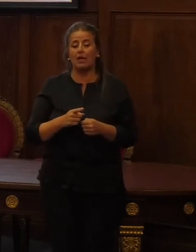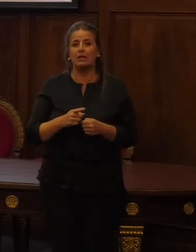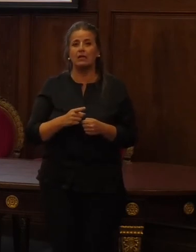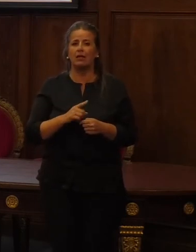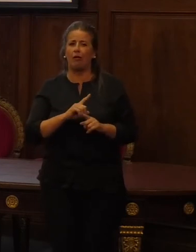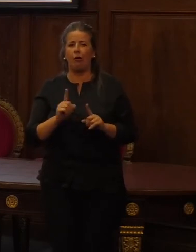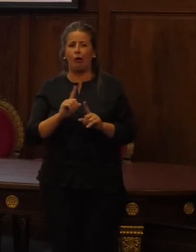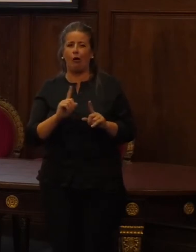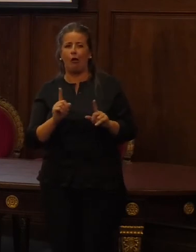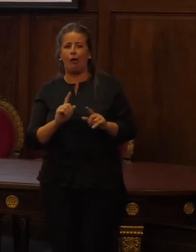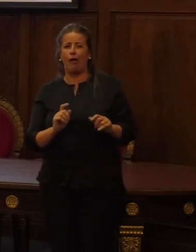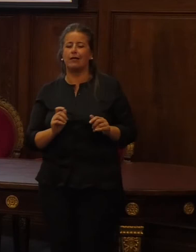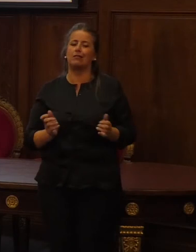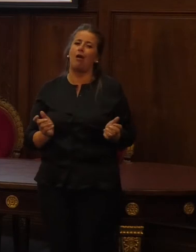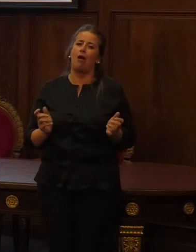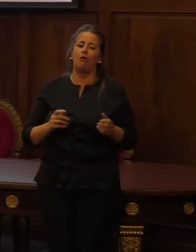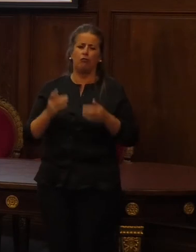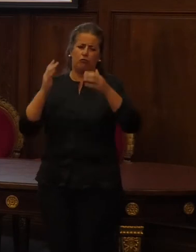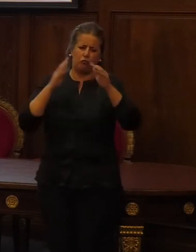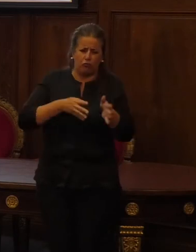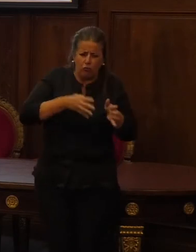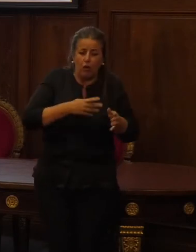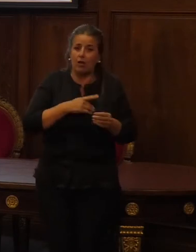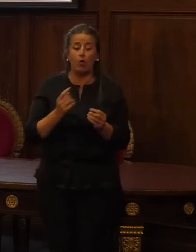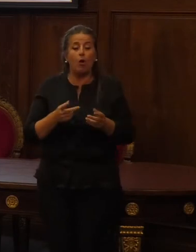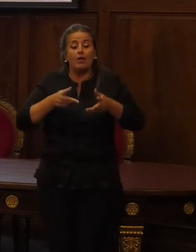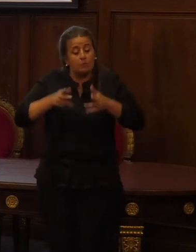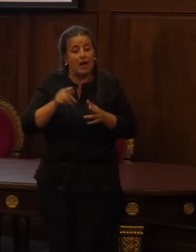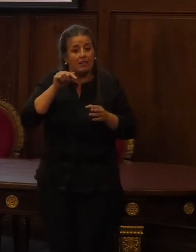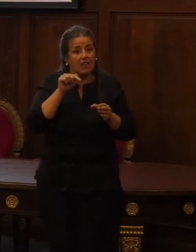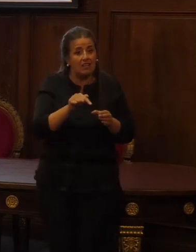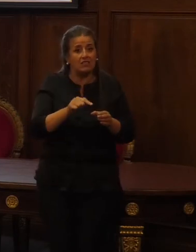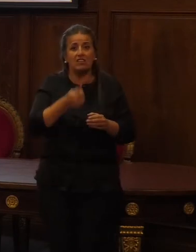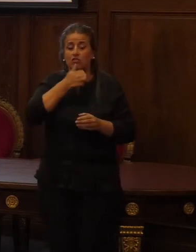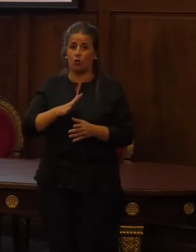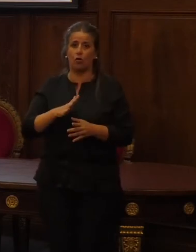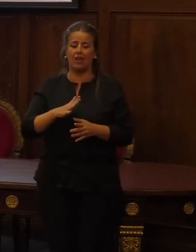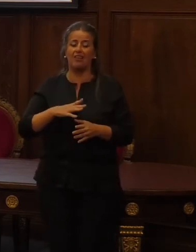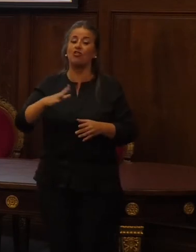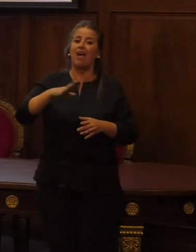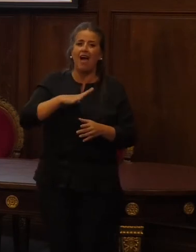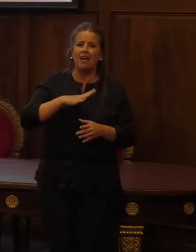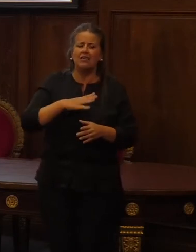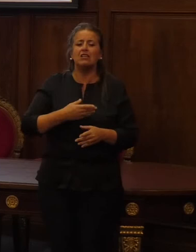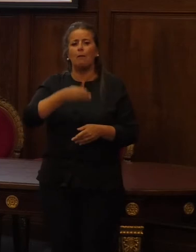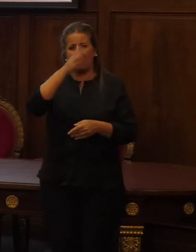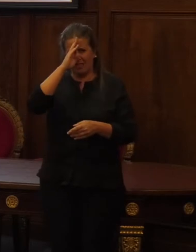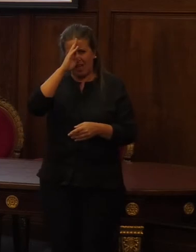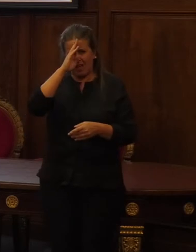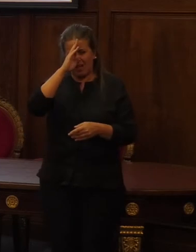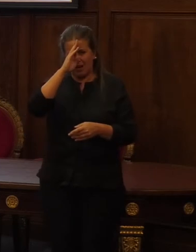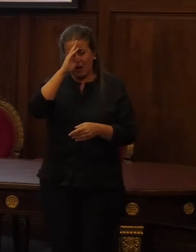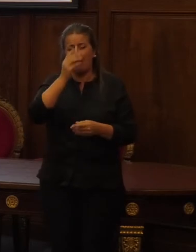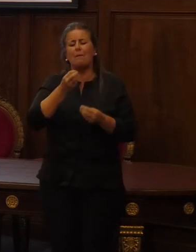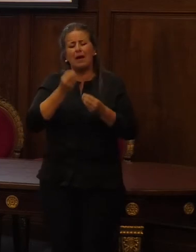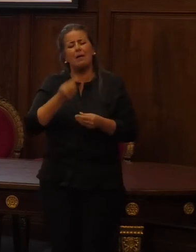la redota. Esto es parte de nuestra historia. Es lo que hay y es de lo que tenemos que aprender también para